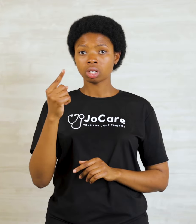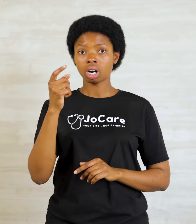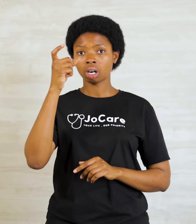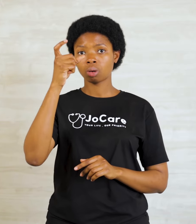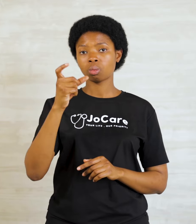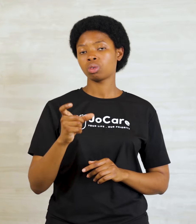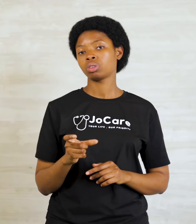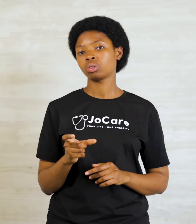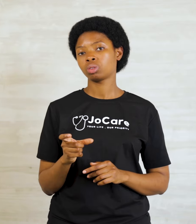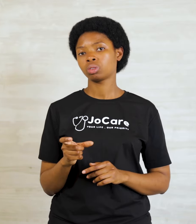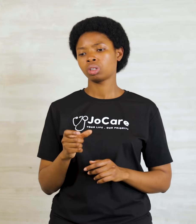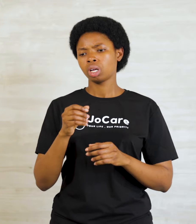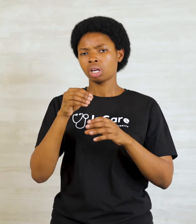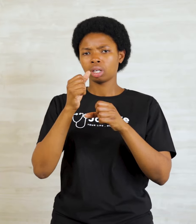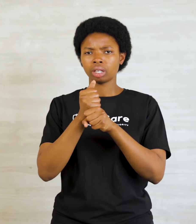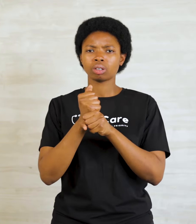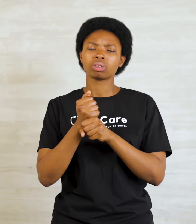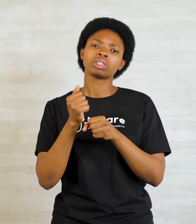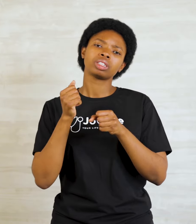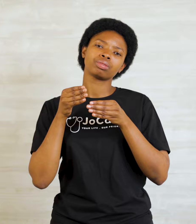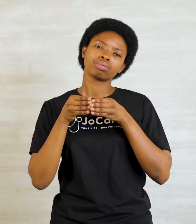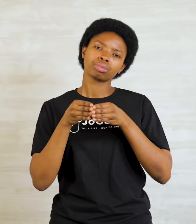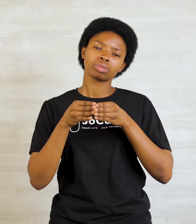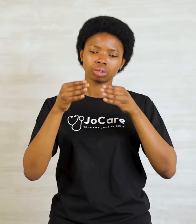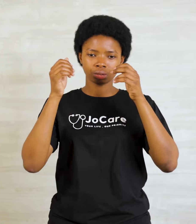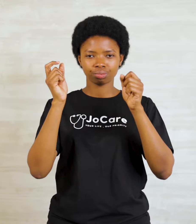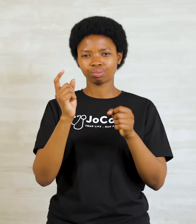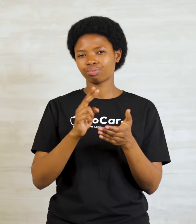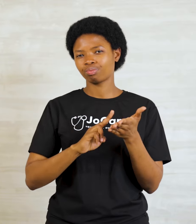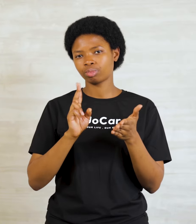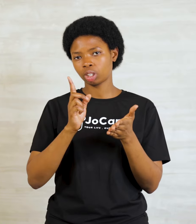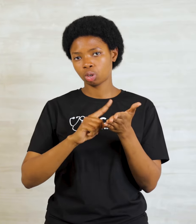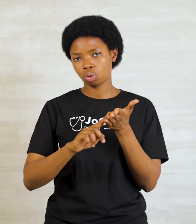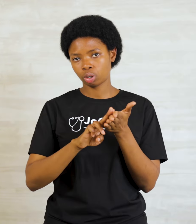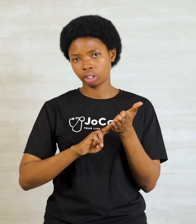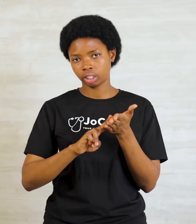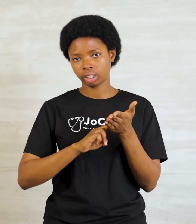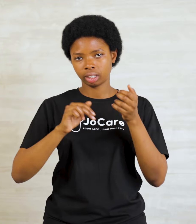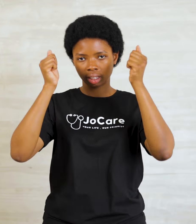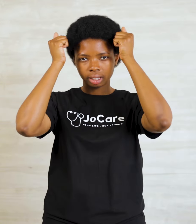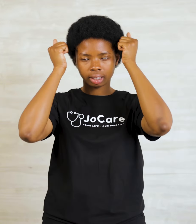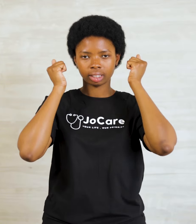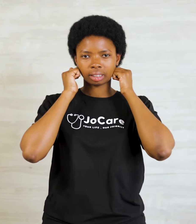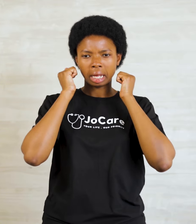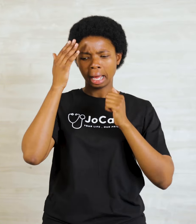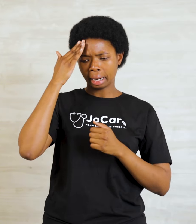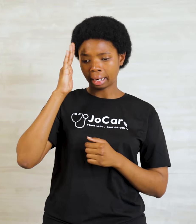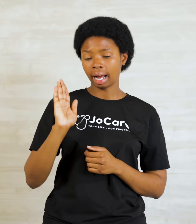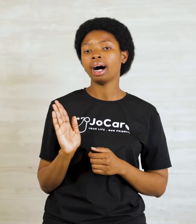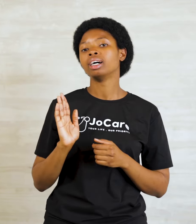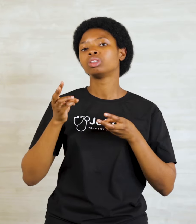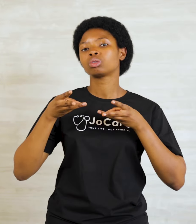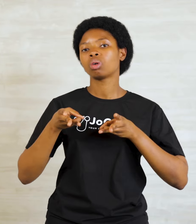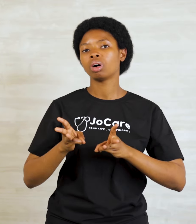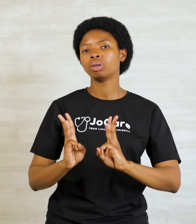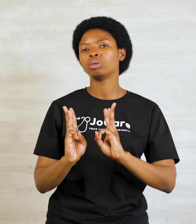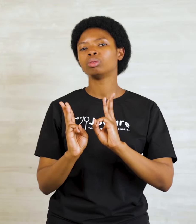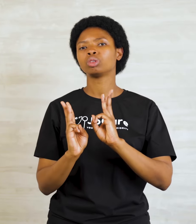Ugasanga umuntu yakoze ya mibonano mpuzabitsina idakingiye, ariko ntago azi ko hari uburyo mu gihe cy'iminsi itanu cyangwa mu gihe